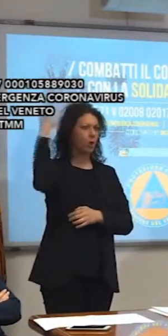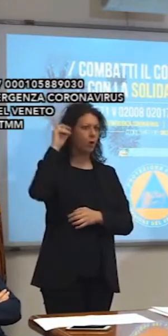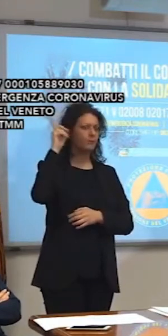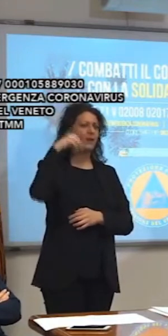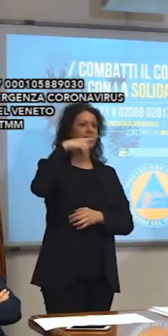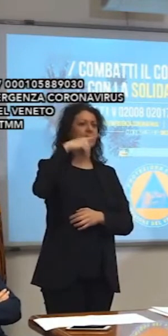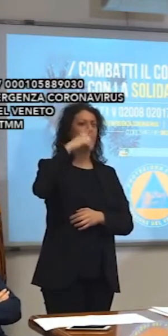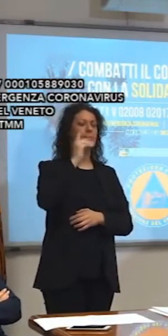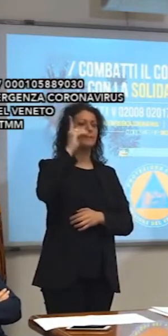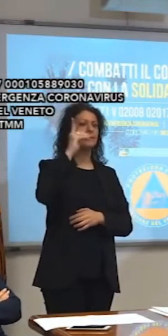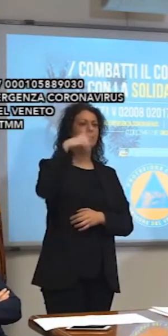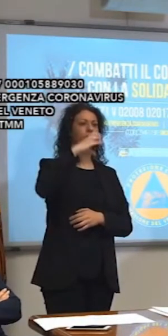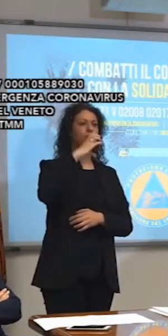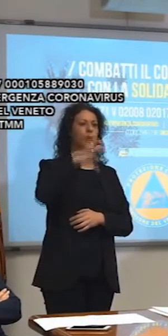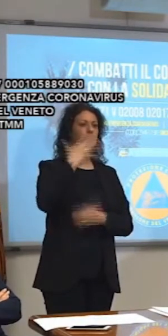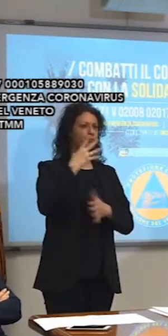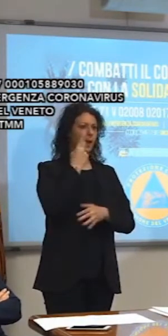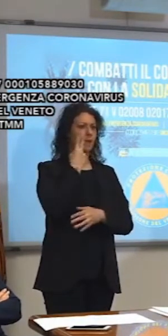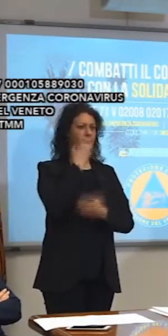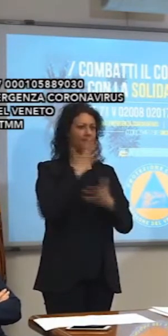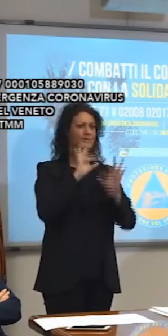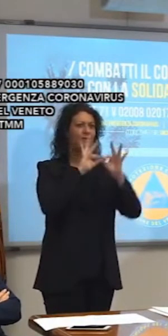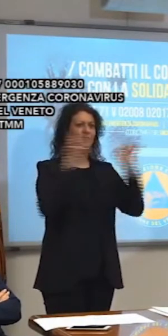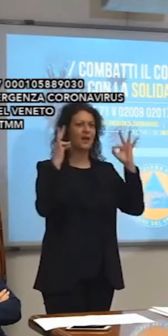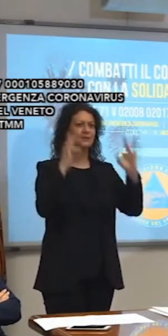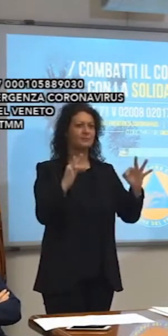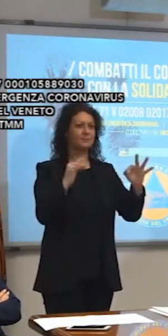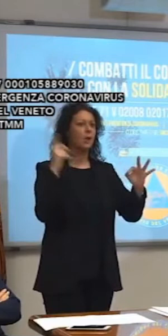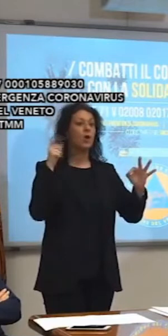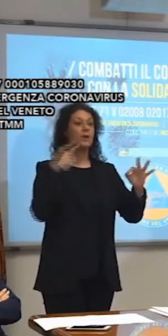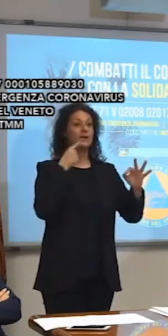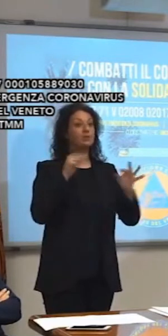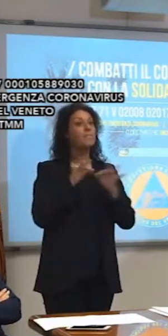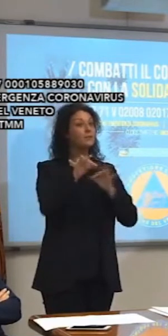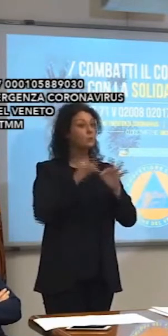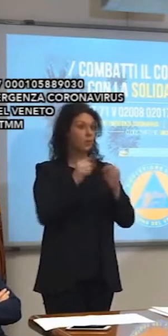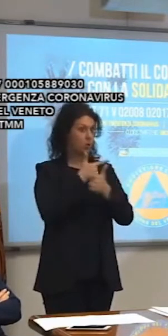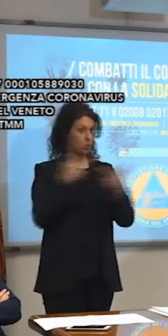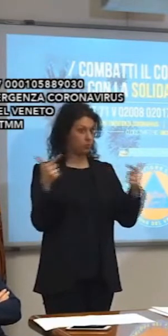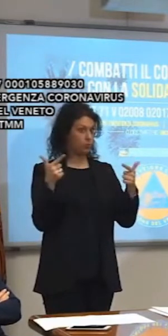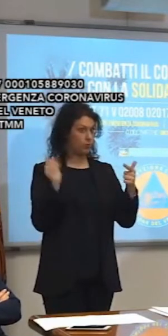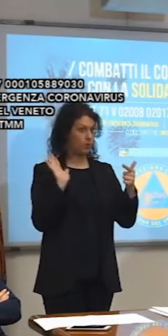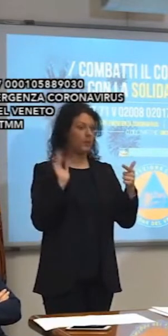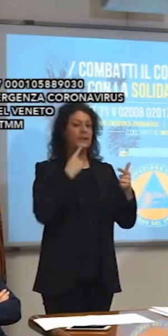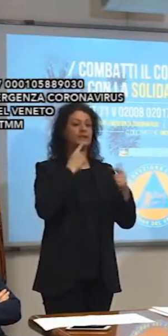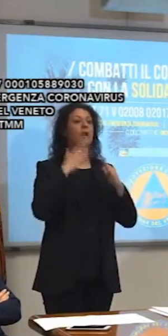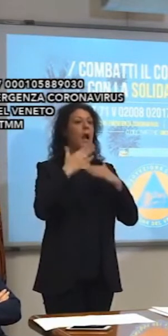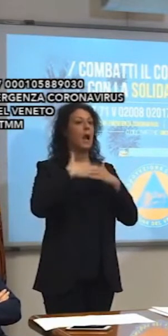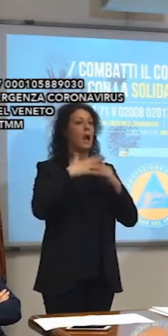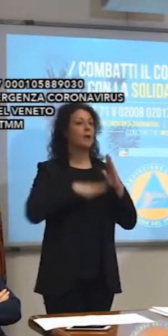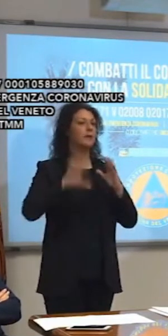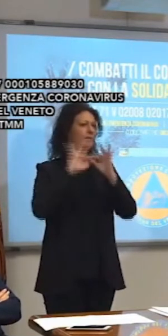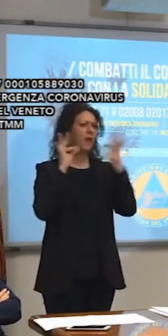dei Ministri, che non pone distanze. Io ho detto, l'ho considerato un atto di grande fiducia, nel senso che penso